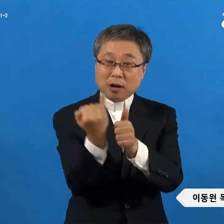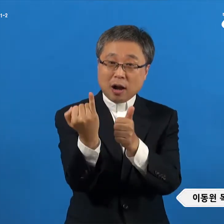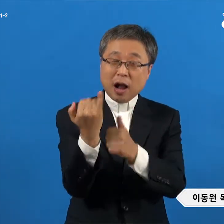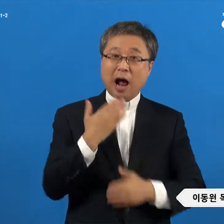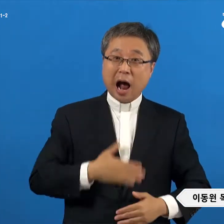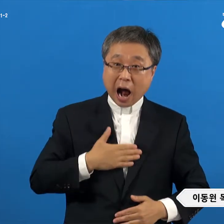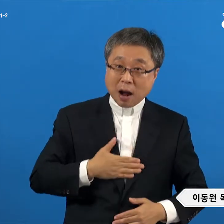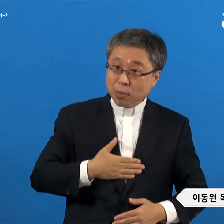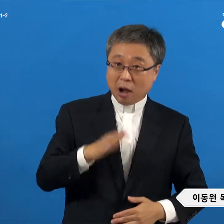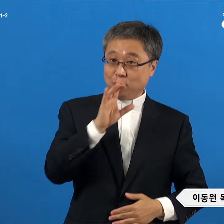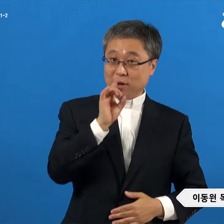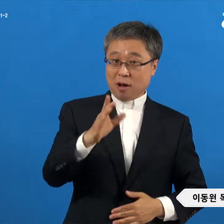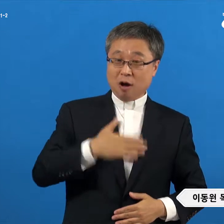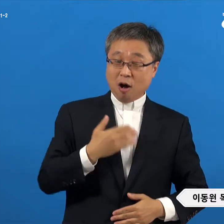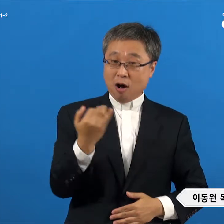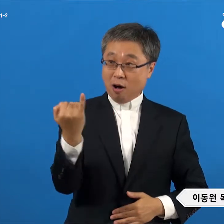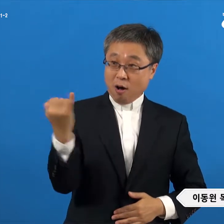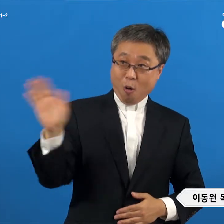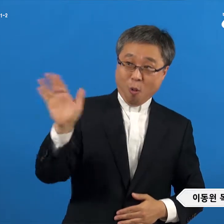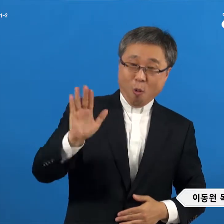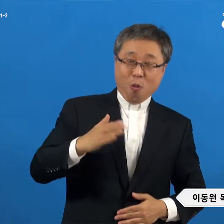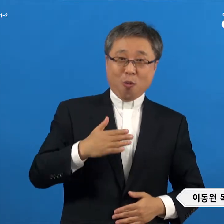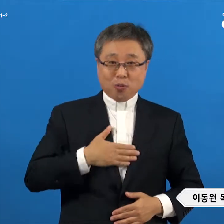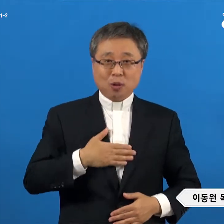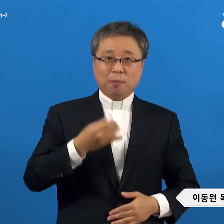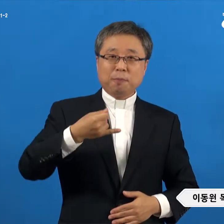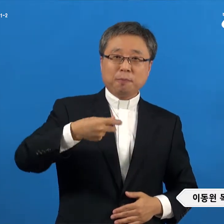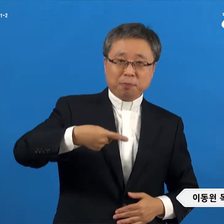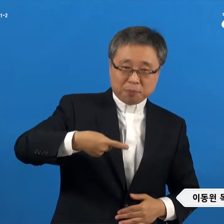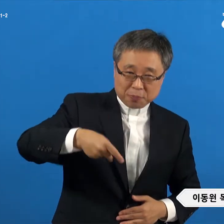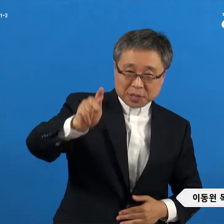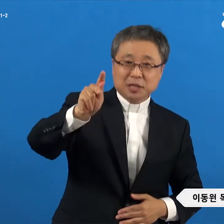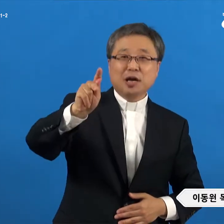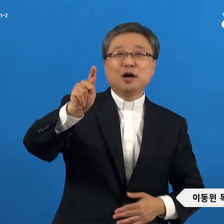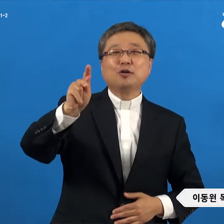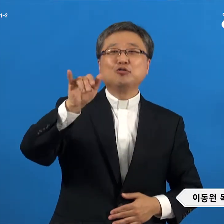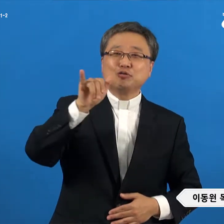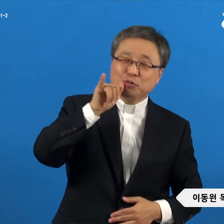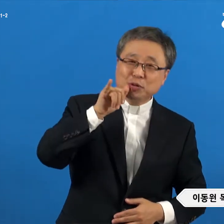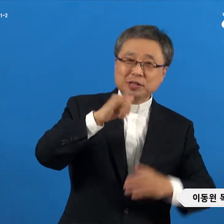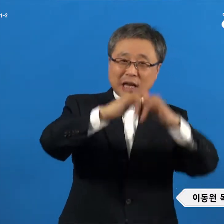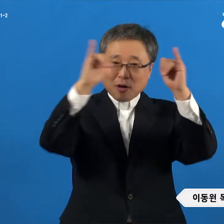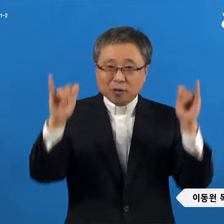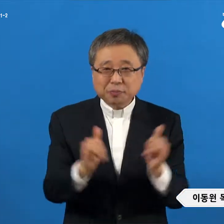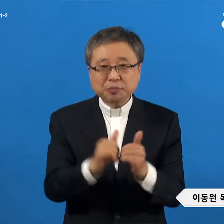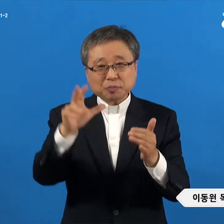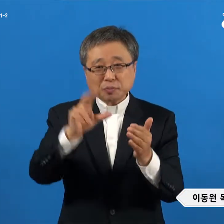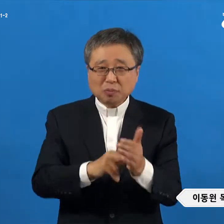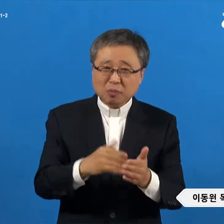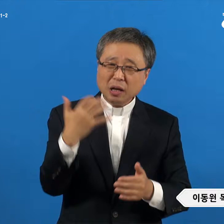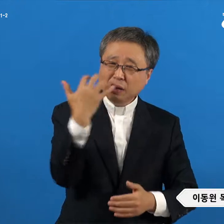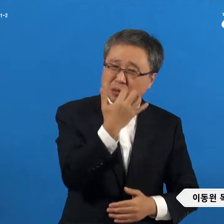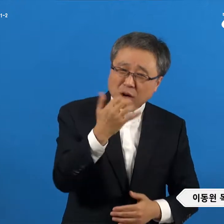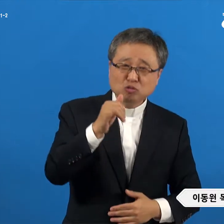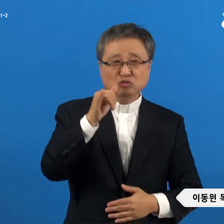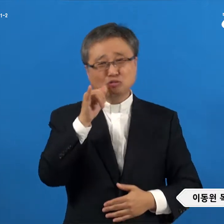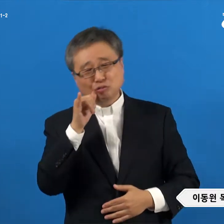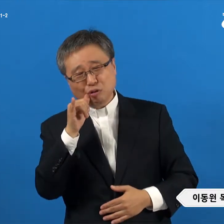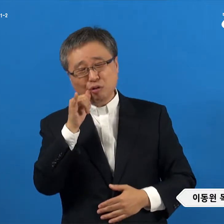때는 먹습니다. 피자 중독. 요즘 사회적인 문제가 되고 있는 포르노 중독들. 권력